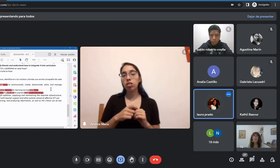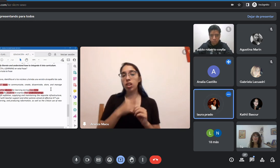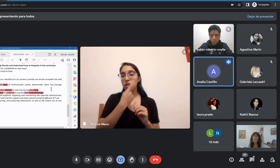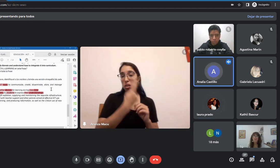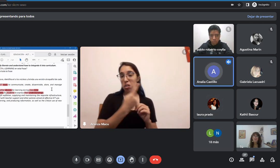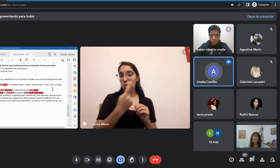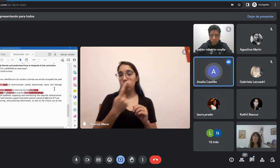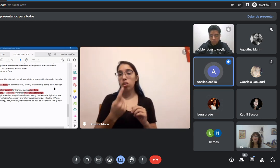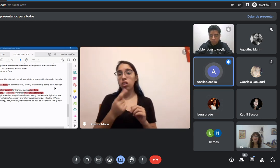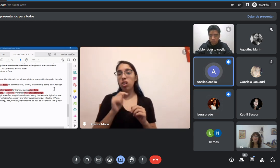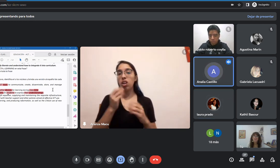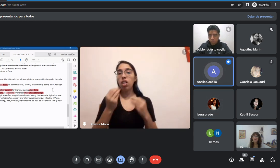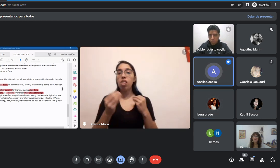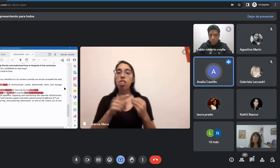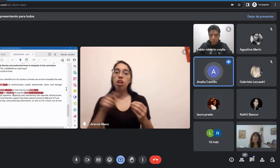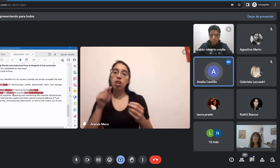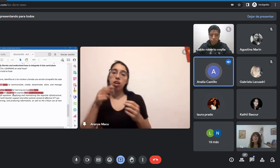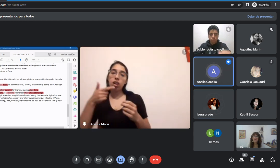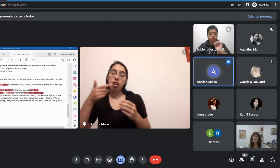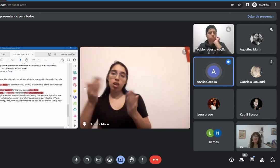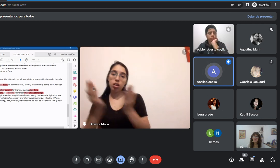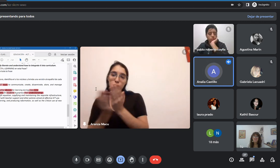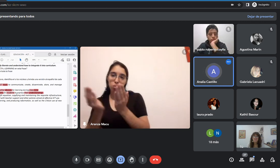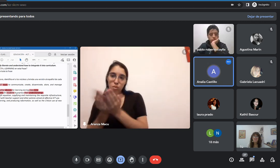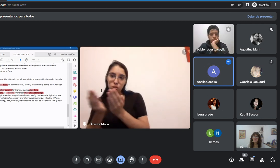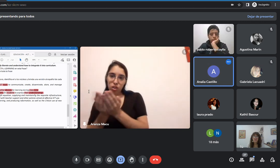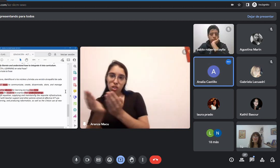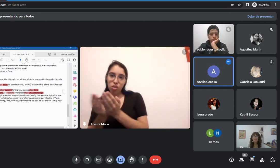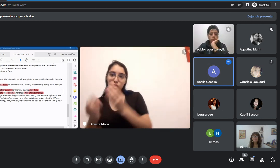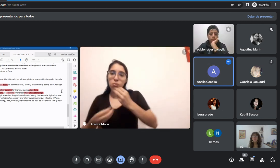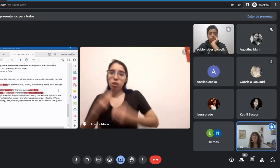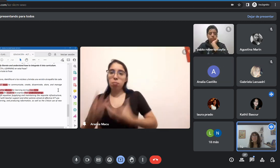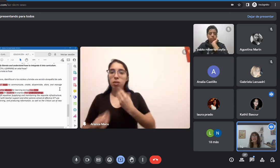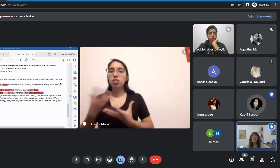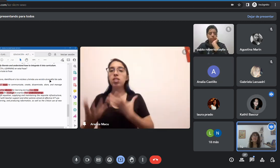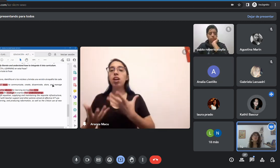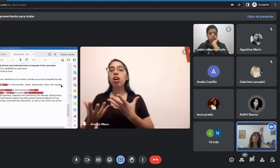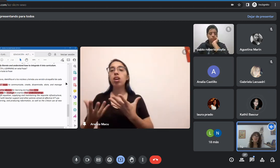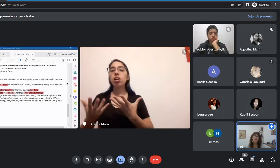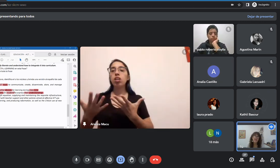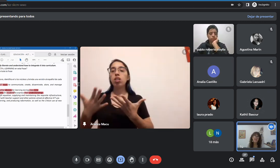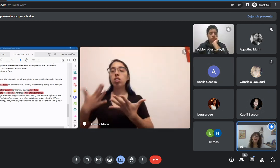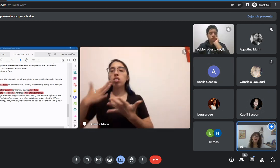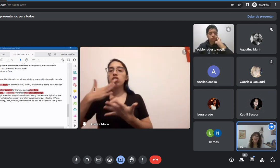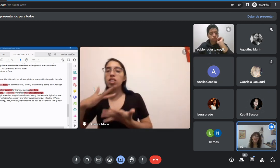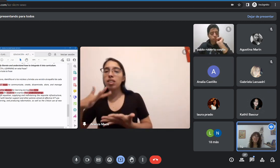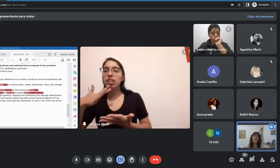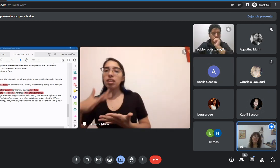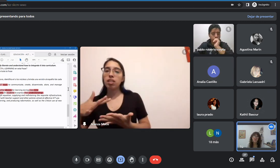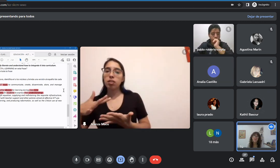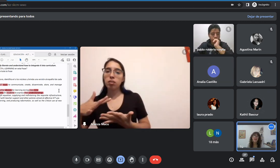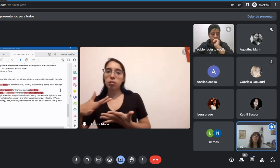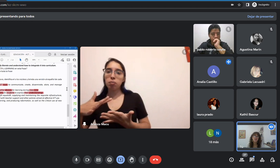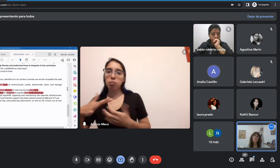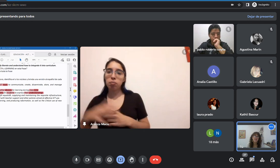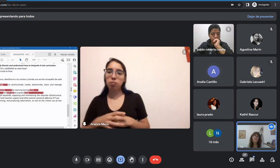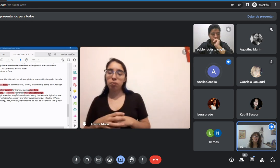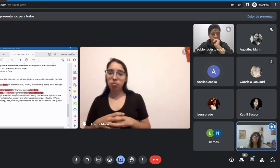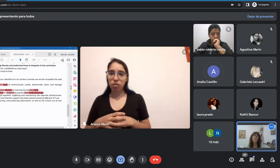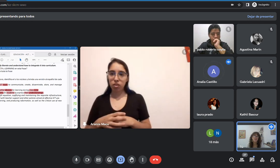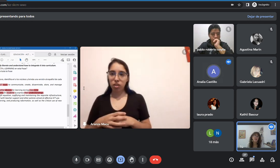De los estudiantes para expresar sus entendimientos. Sí, o para que los estudiantes expresen, o para los